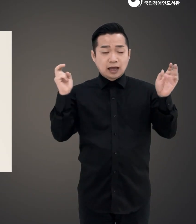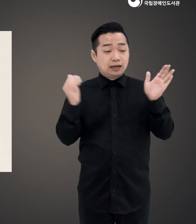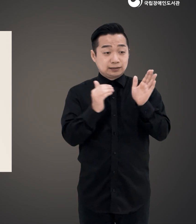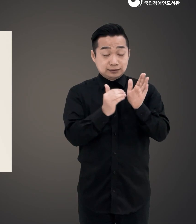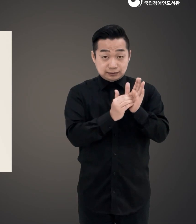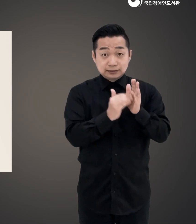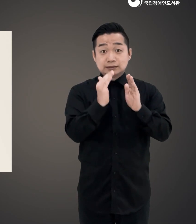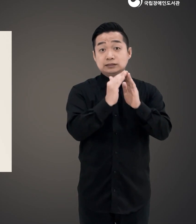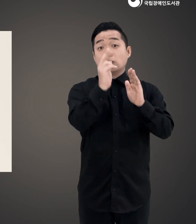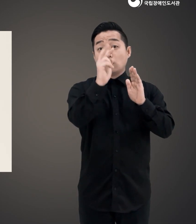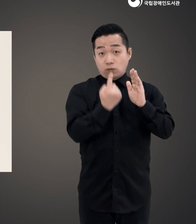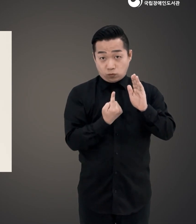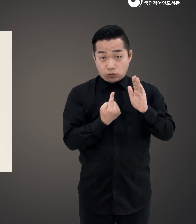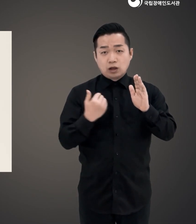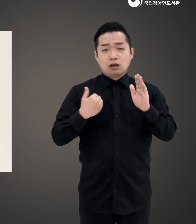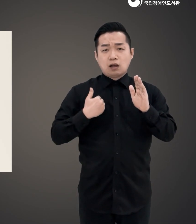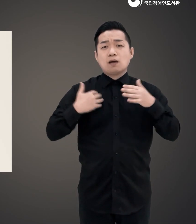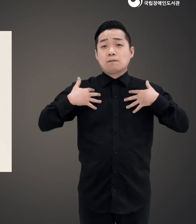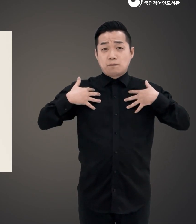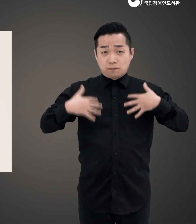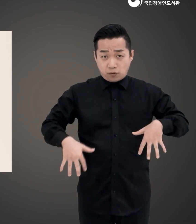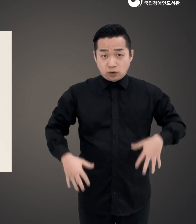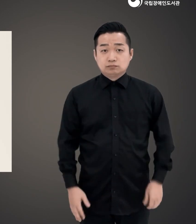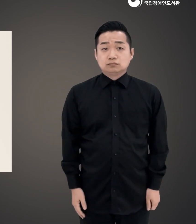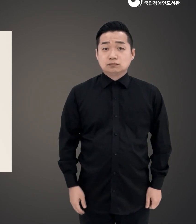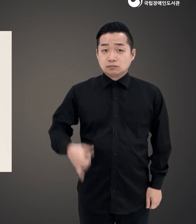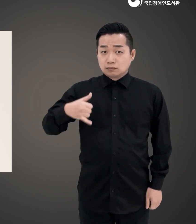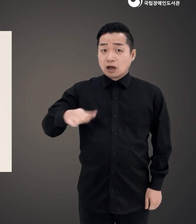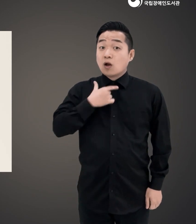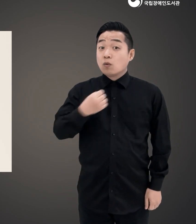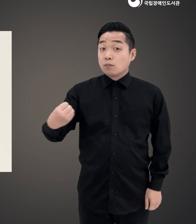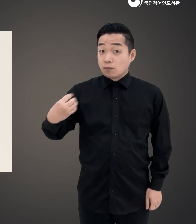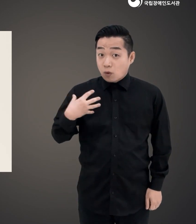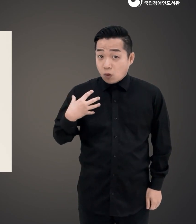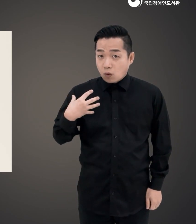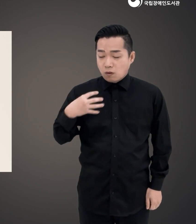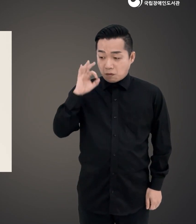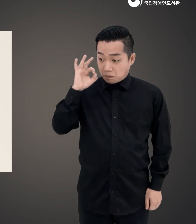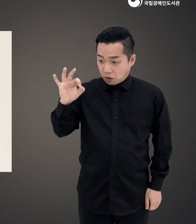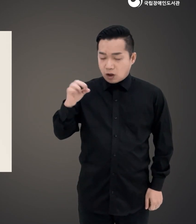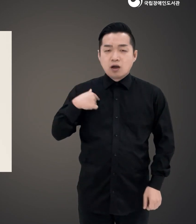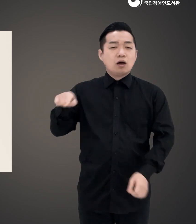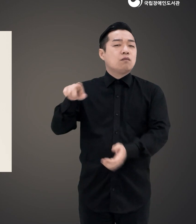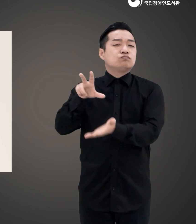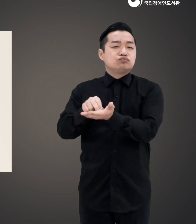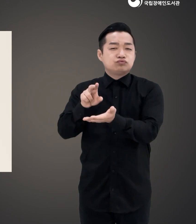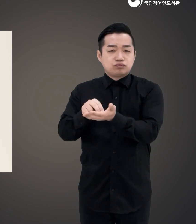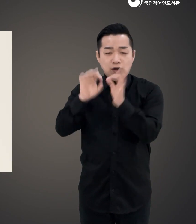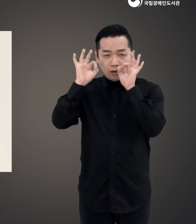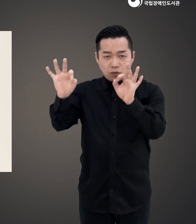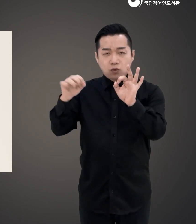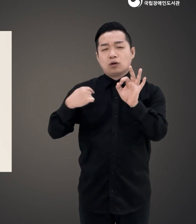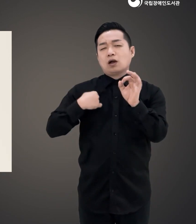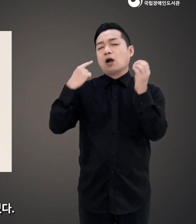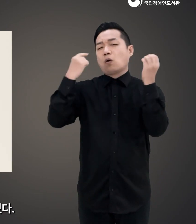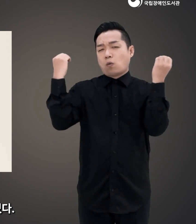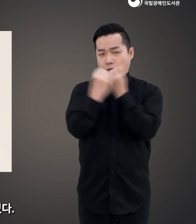직장 퇴근 후 나도 피곤한 나머지 아이의 욕구 표현을 문제 행동으로 바라보고